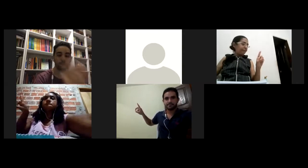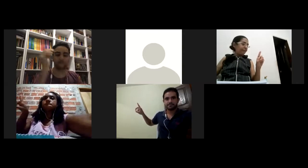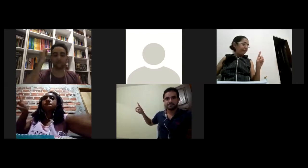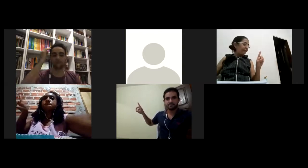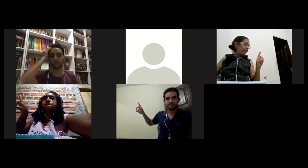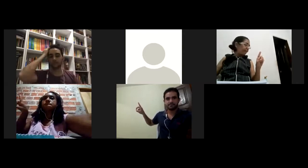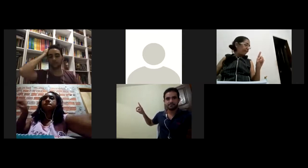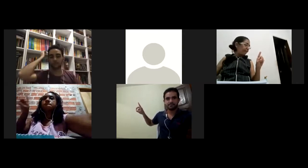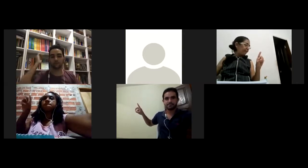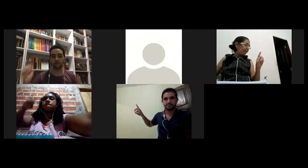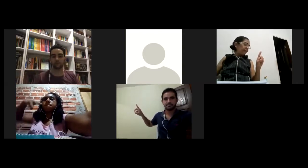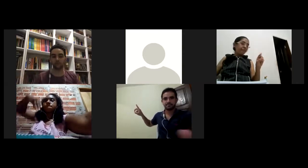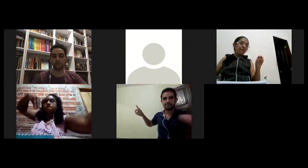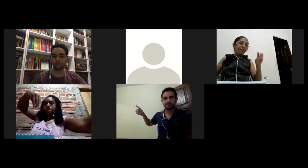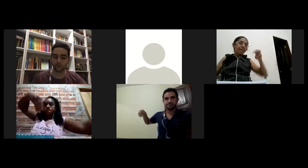M.